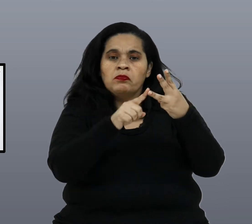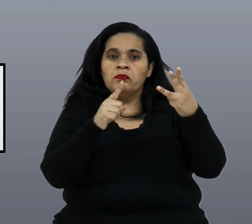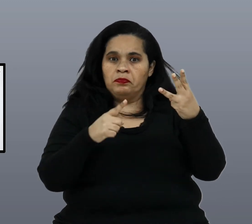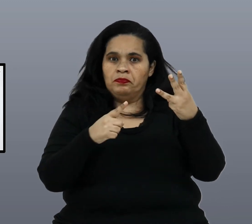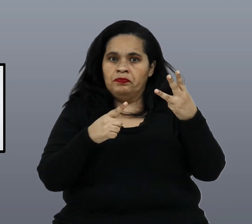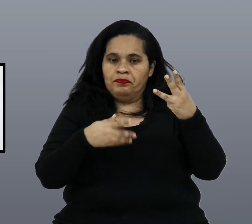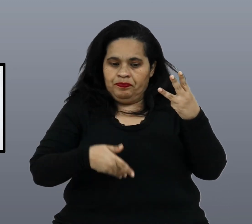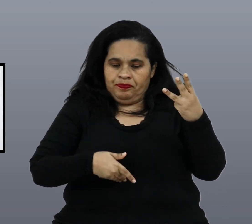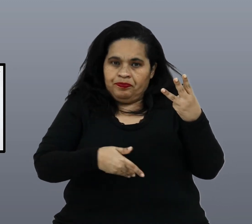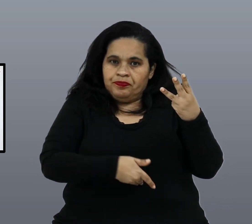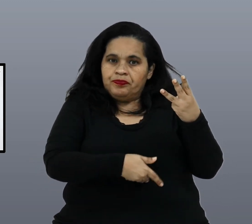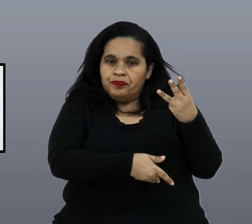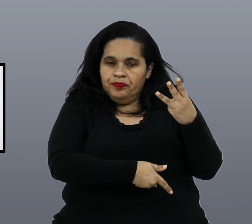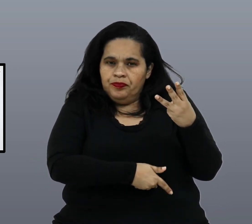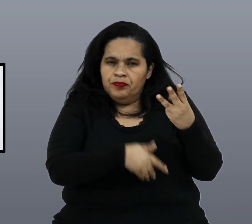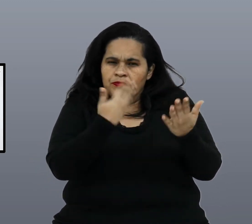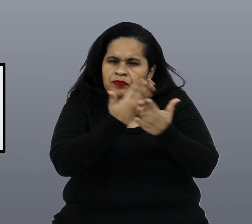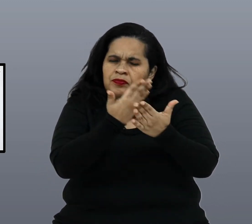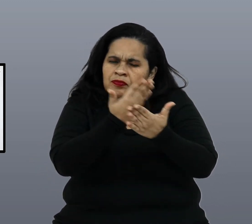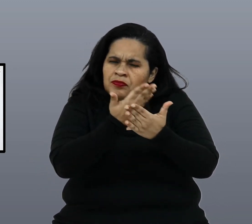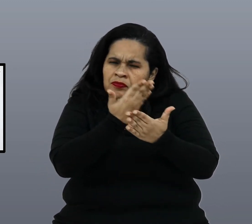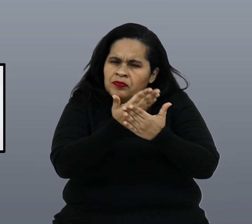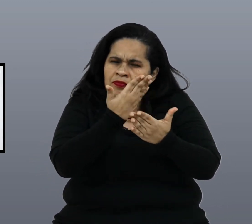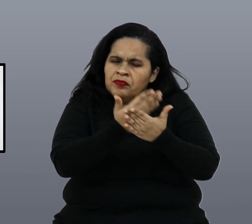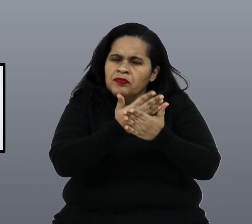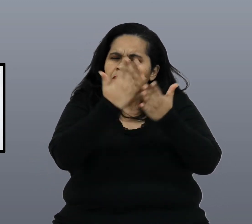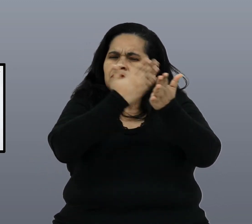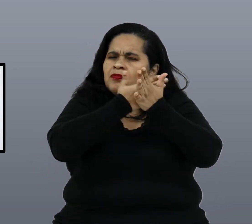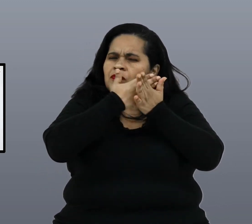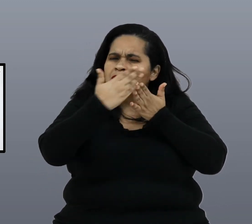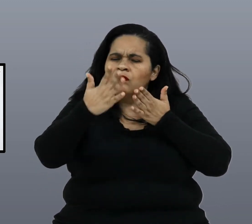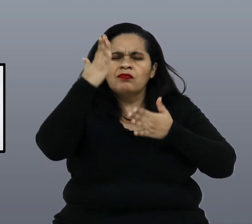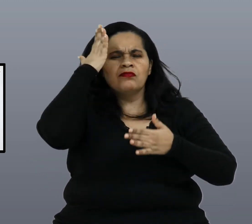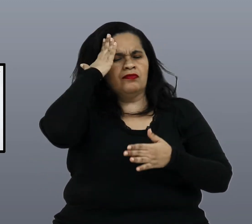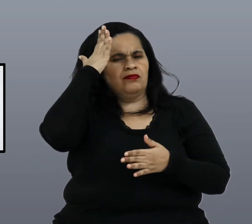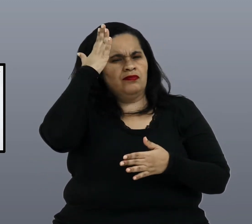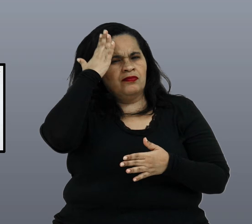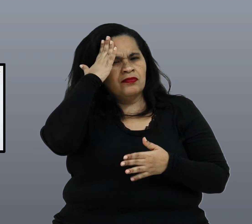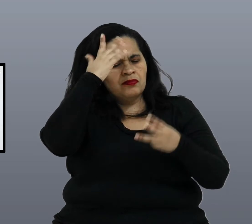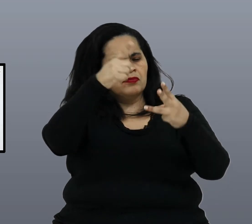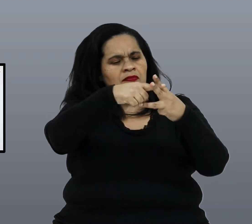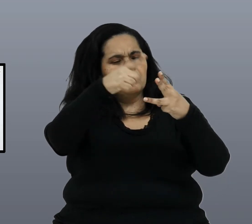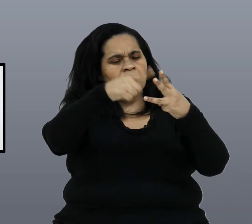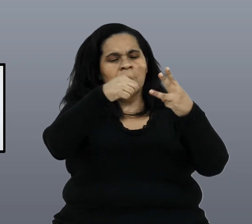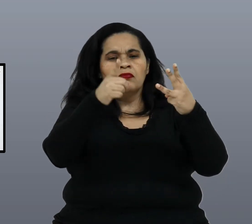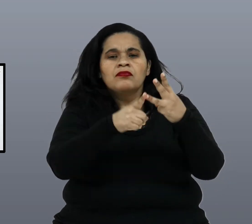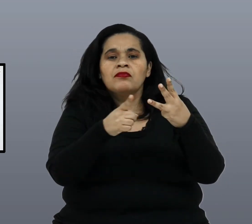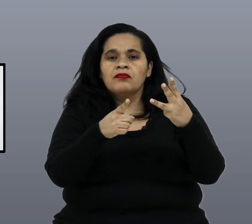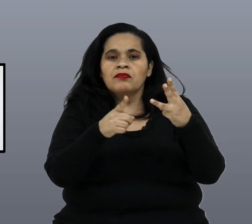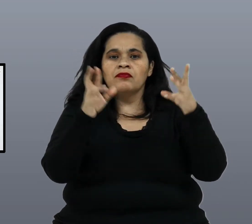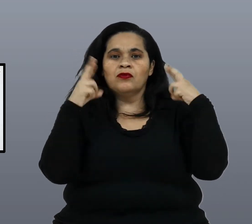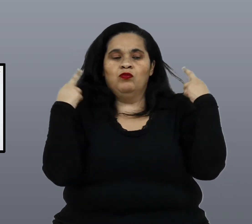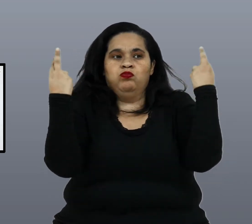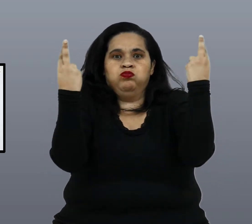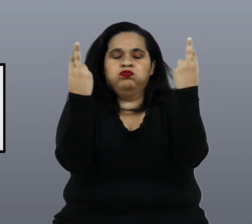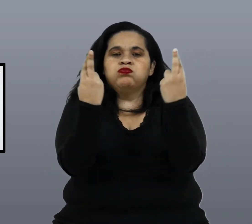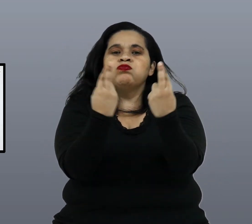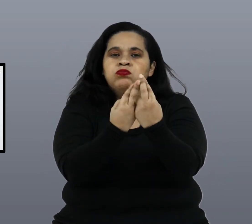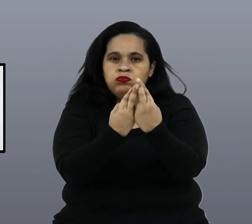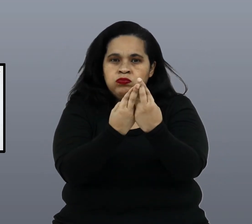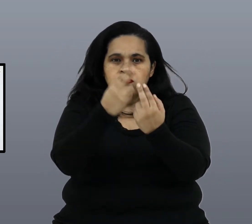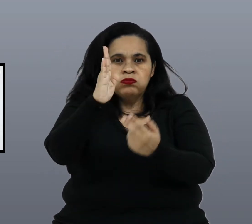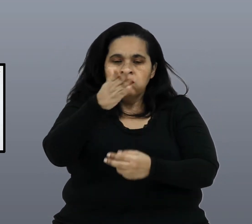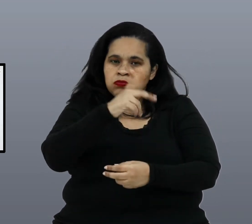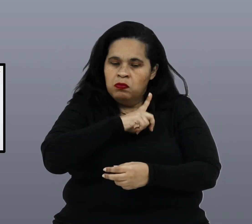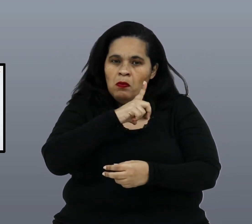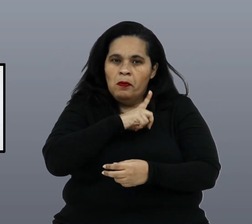E seguindo os estudos, nós vamos entender que essas 3 costelas representam 3 reinos conquistados, que